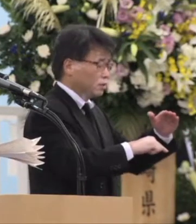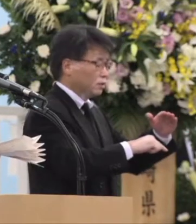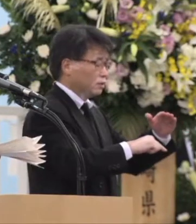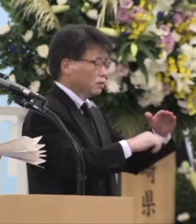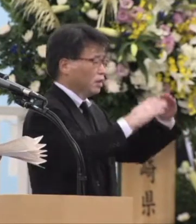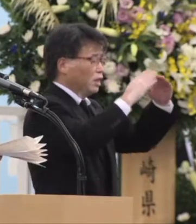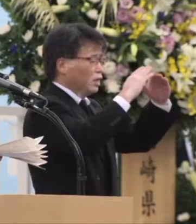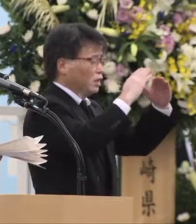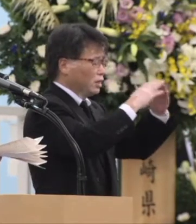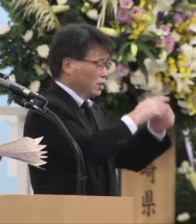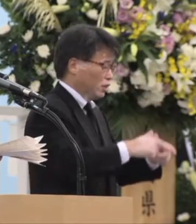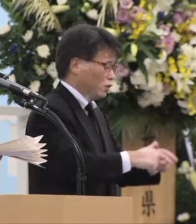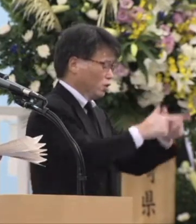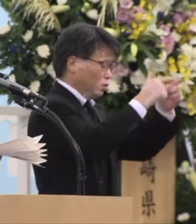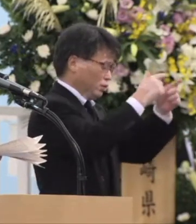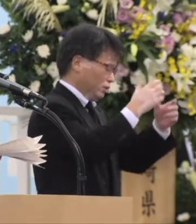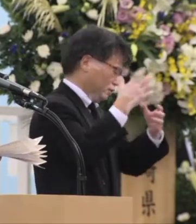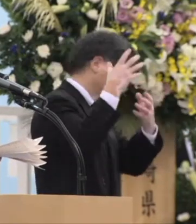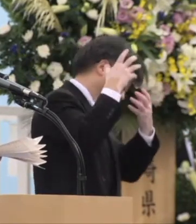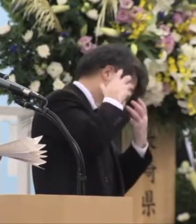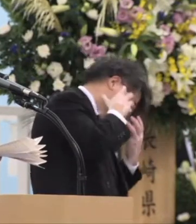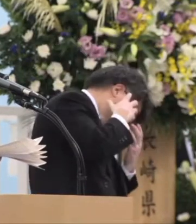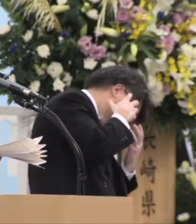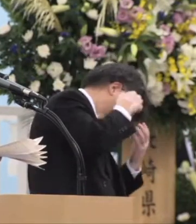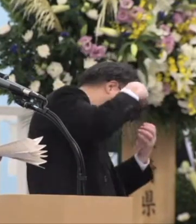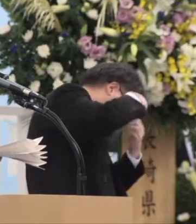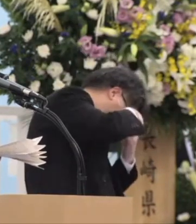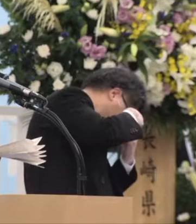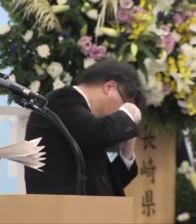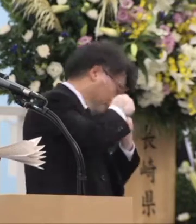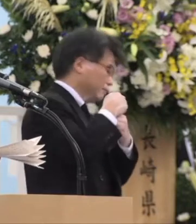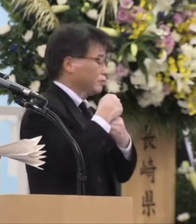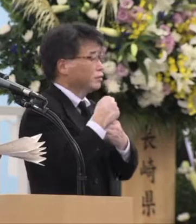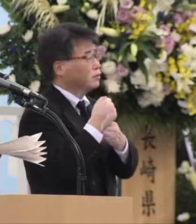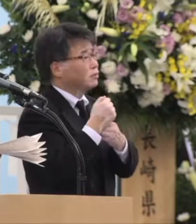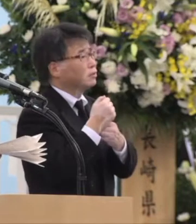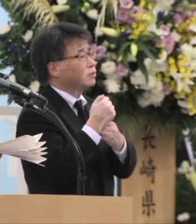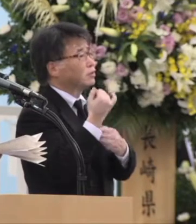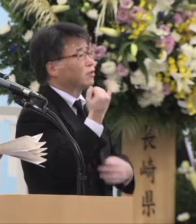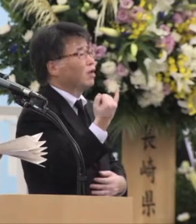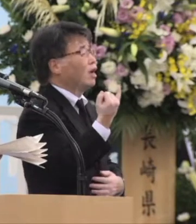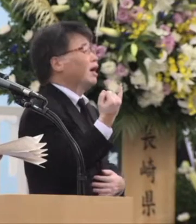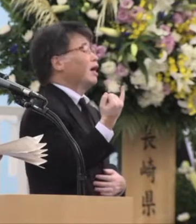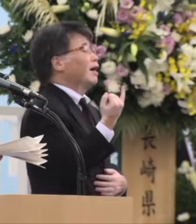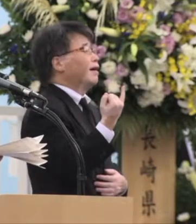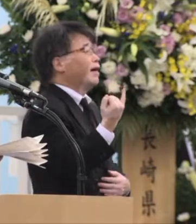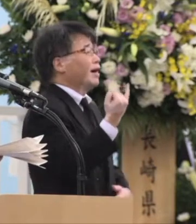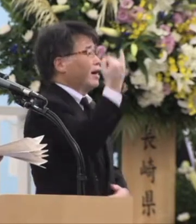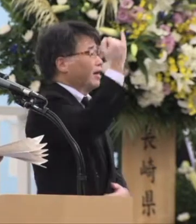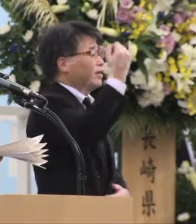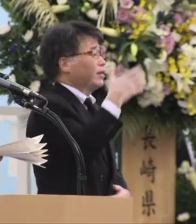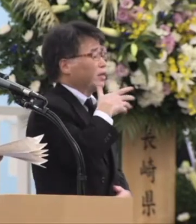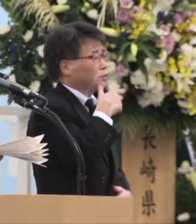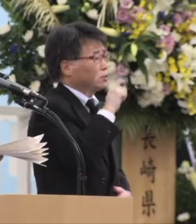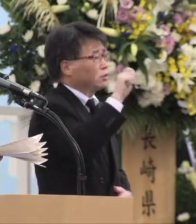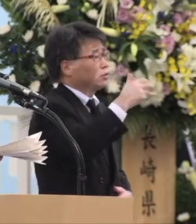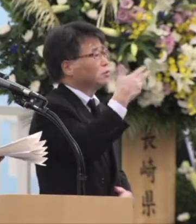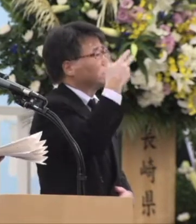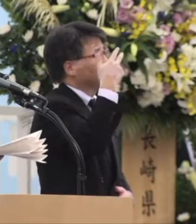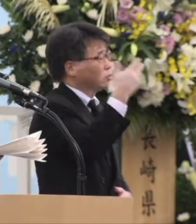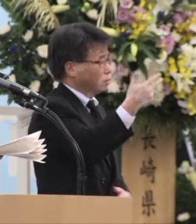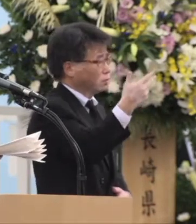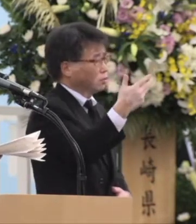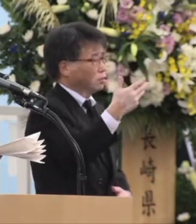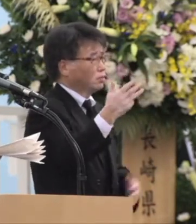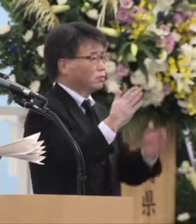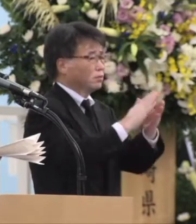を右腕に抱きかかえるような姿で、18歳の姉は息絶え